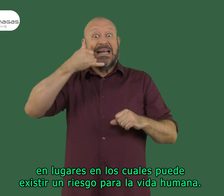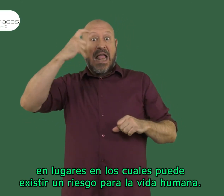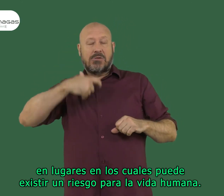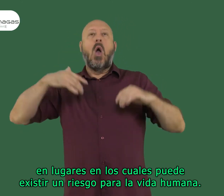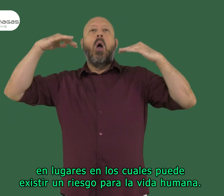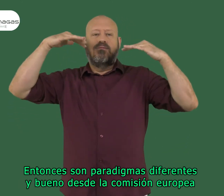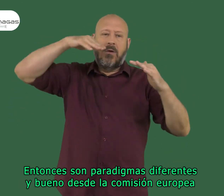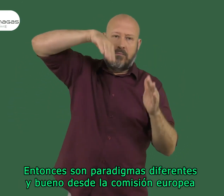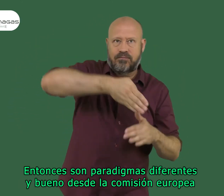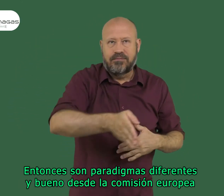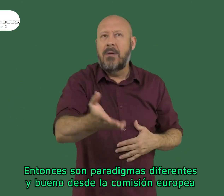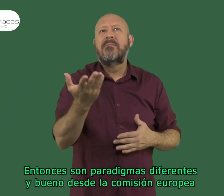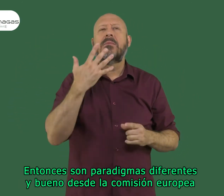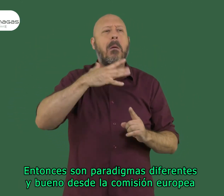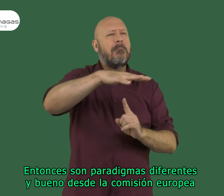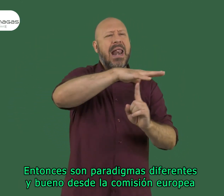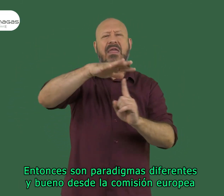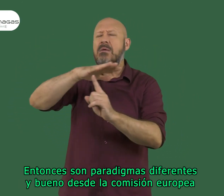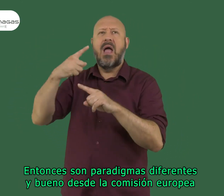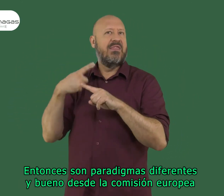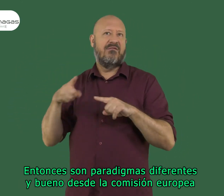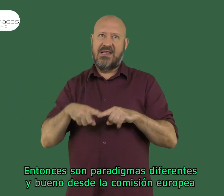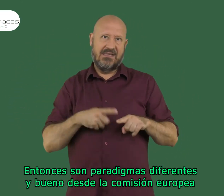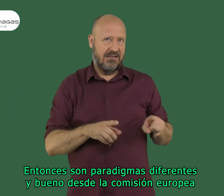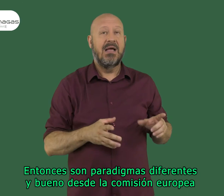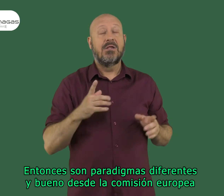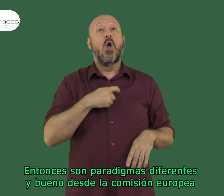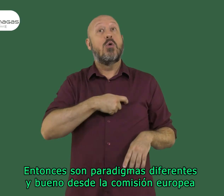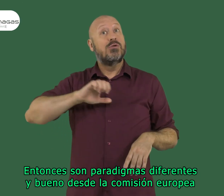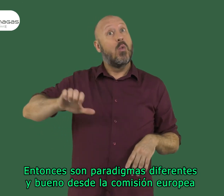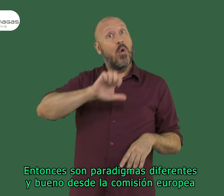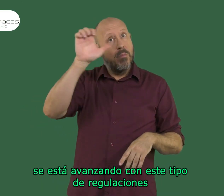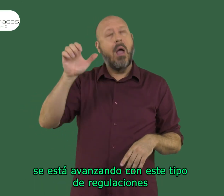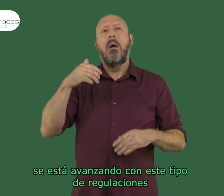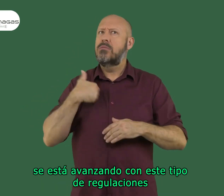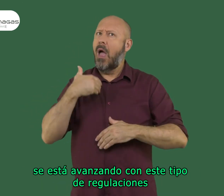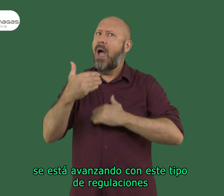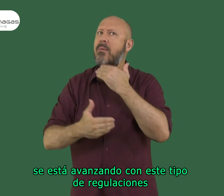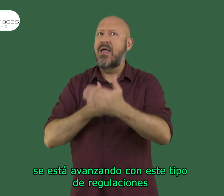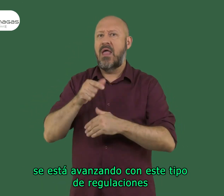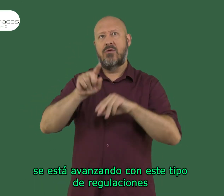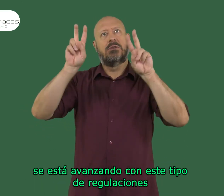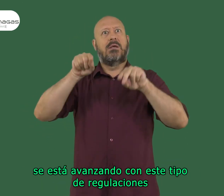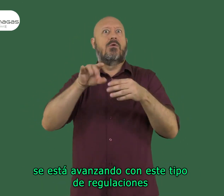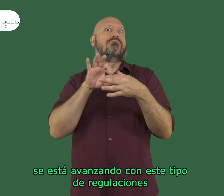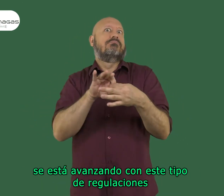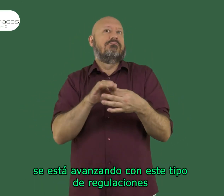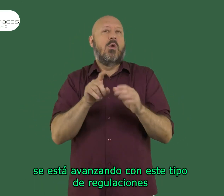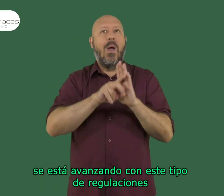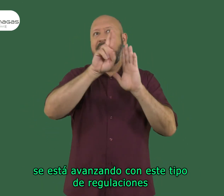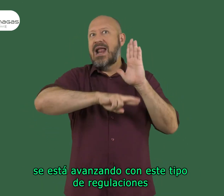vida humana. Entonces, son paradigmas diferentes. Y bueno, desde la Comisión Europea pues se está avanzando con este tipo